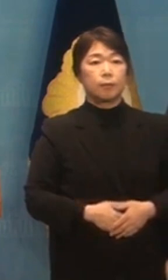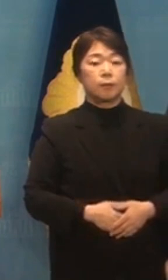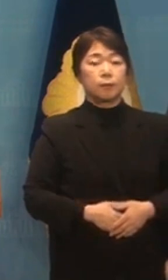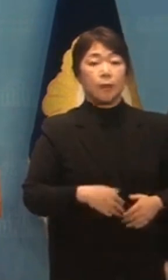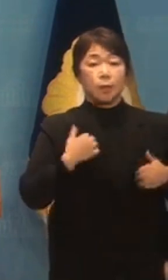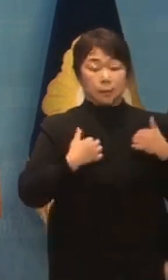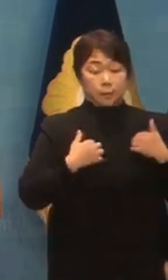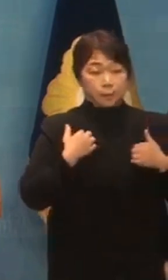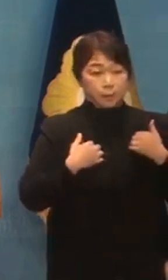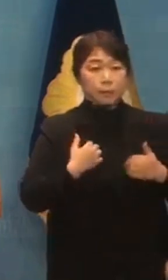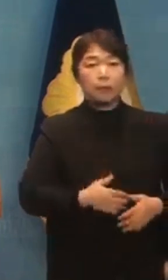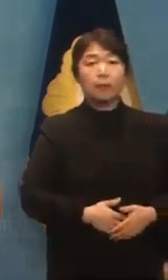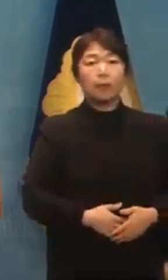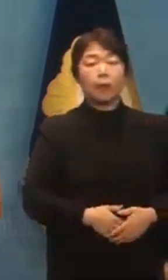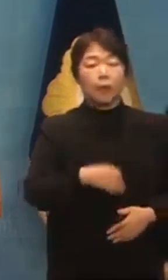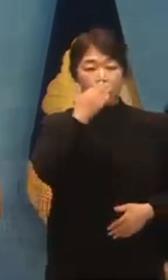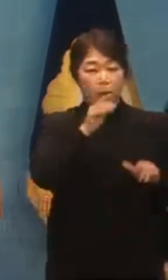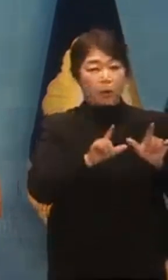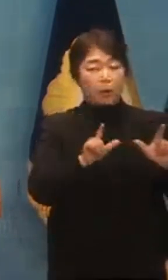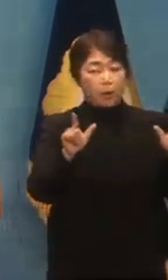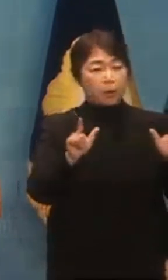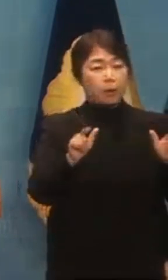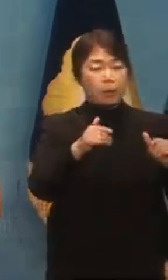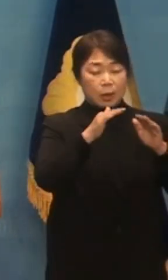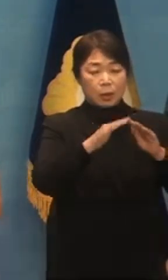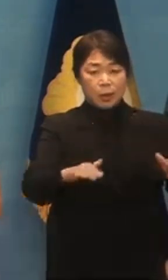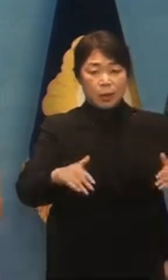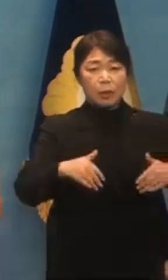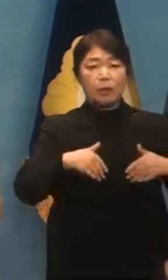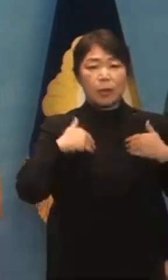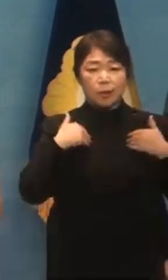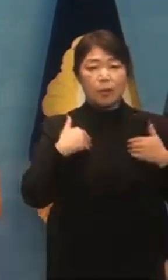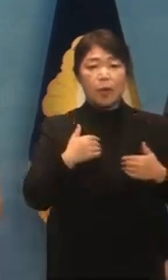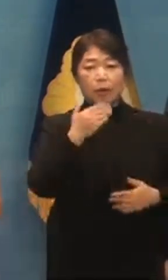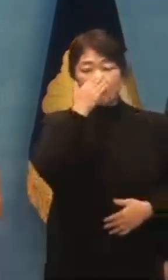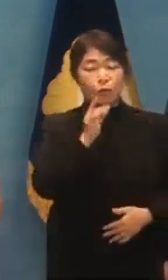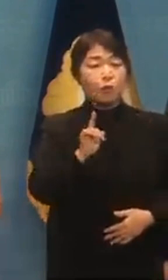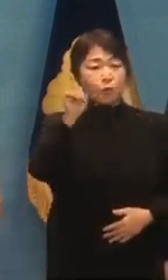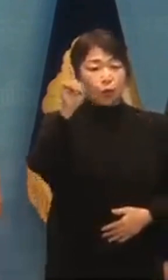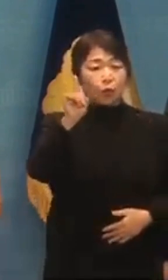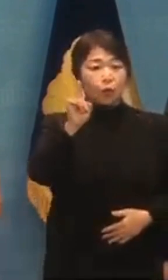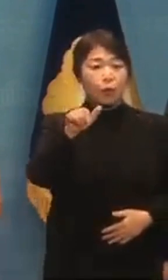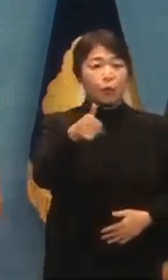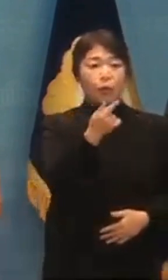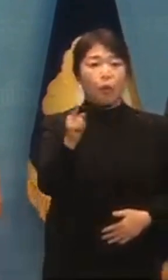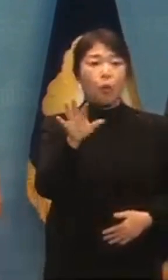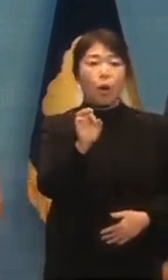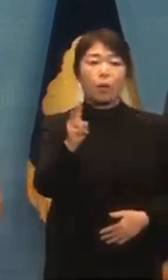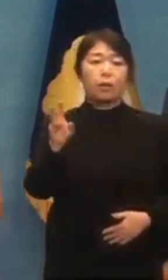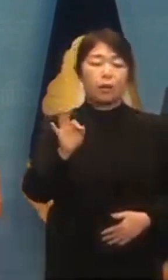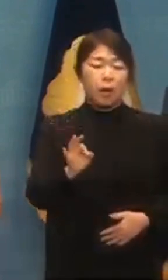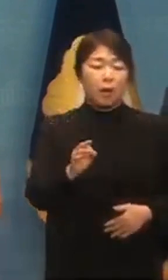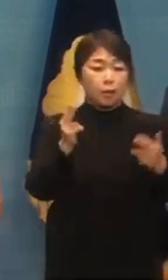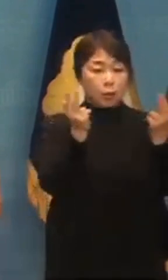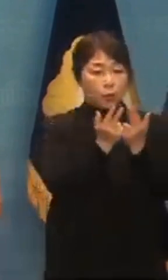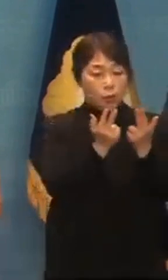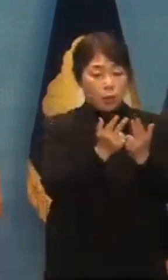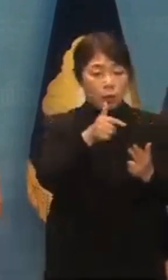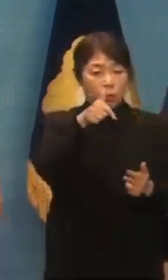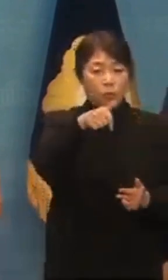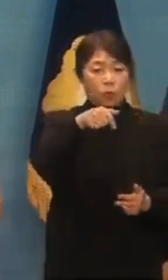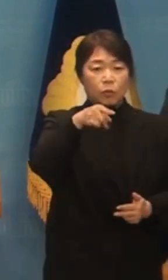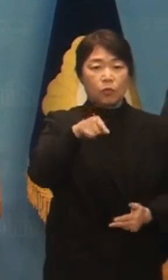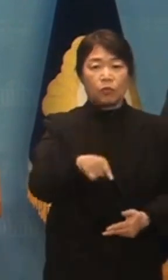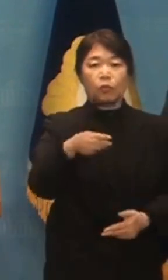네, 반갑습니다. 전남 순천 광양 곡성 갑 지역구 국회의원 소병철입니다.